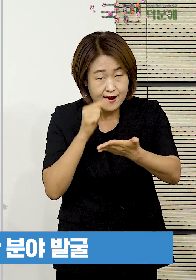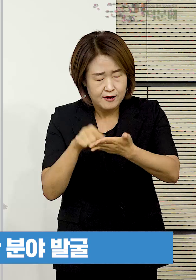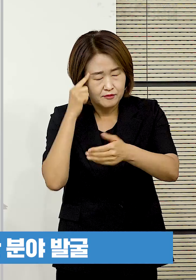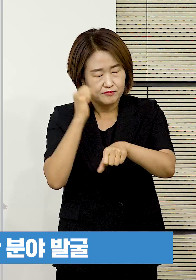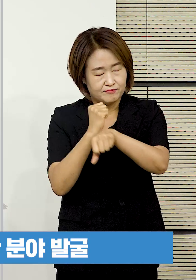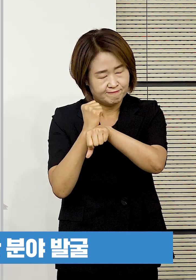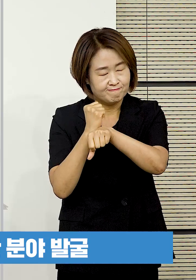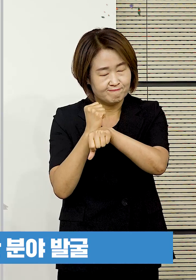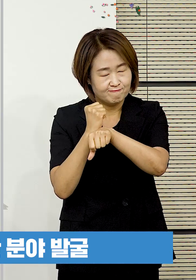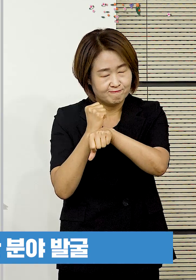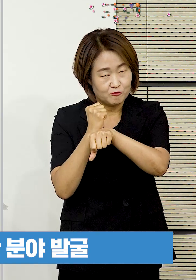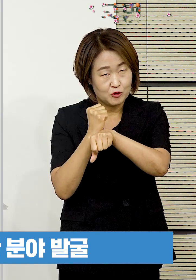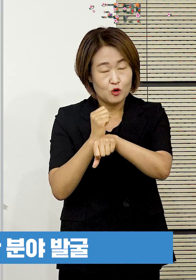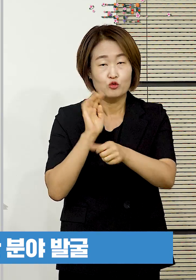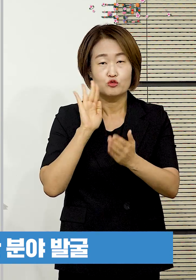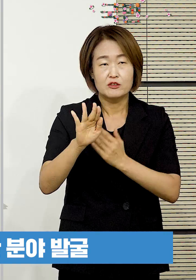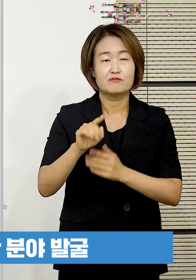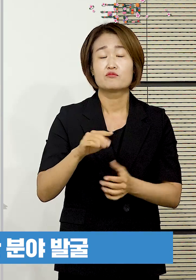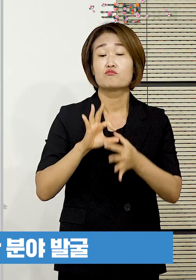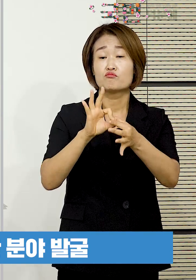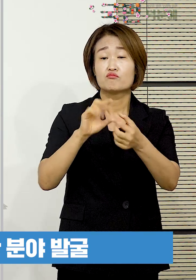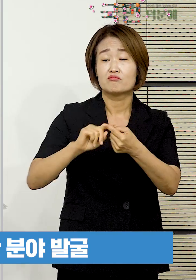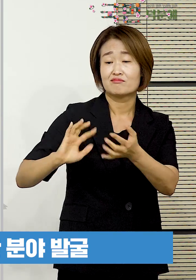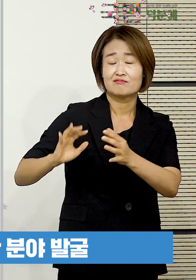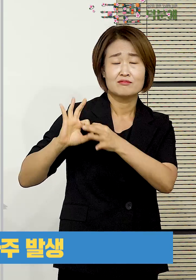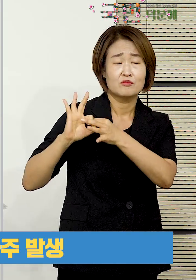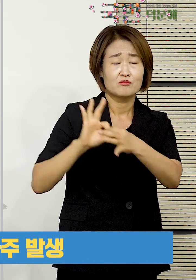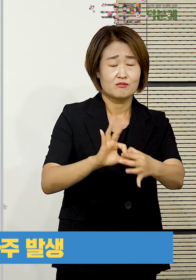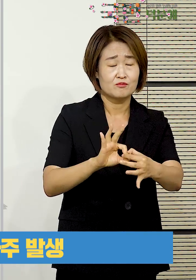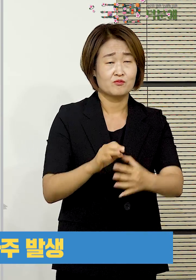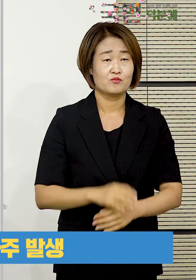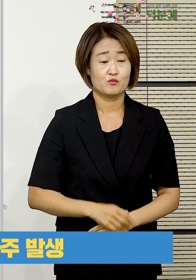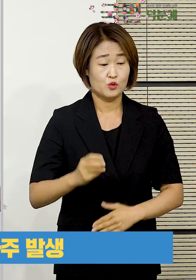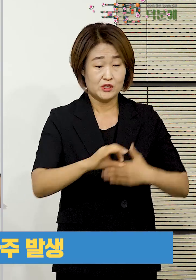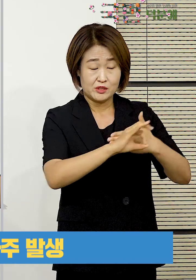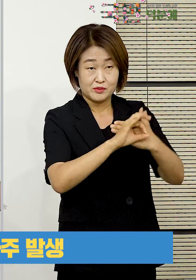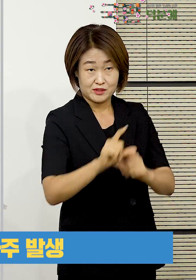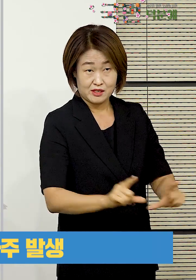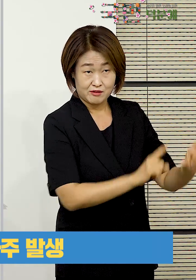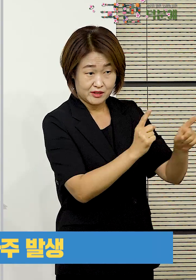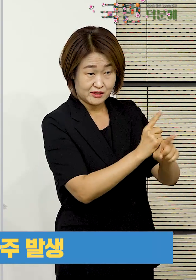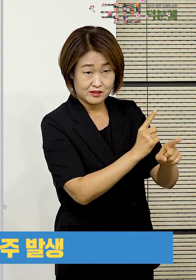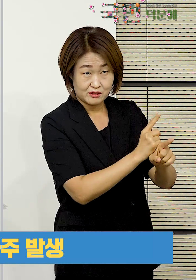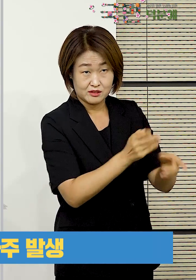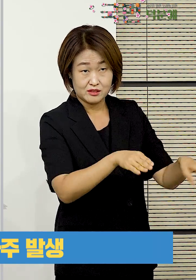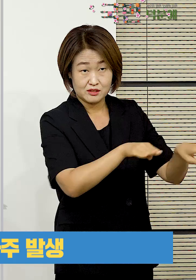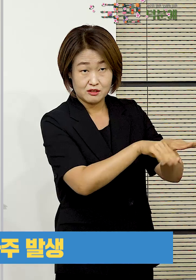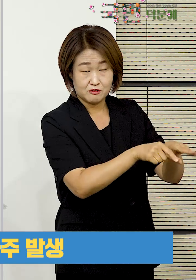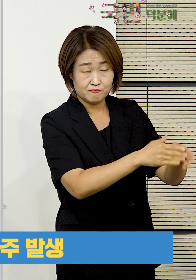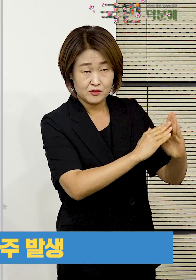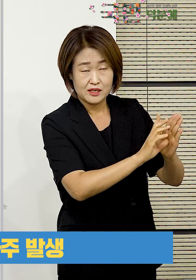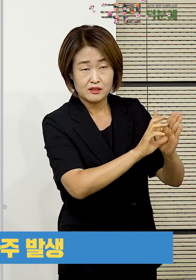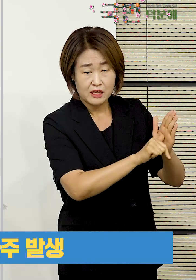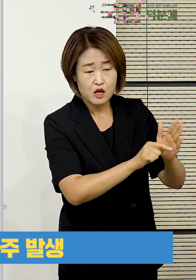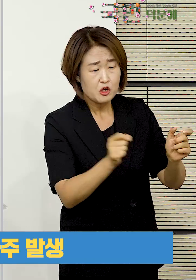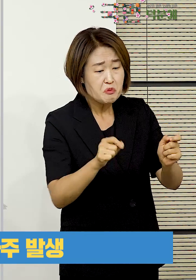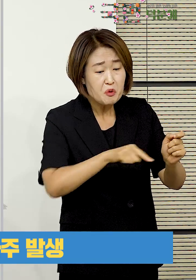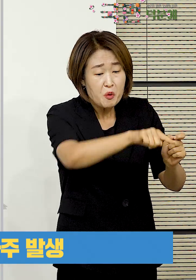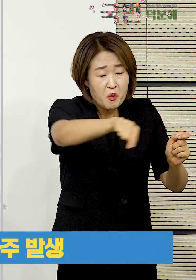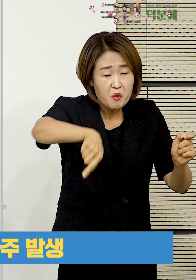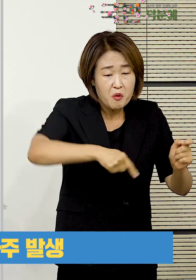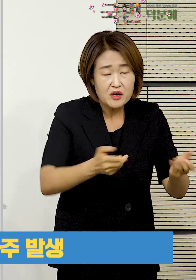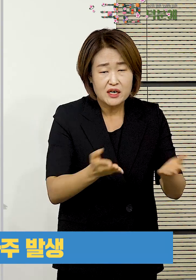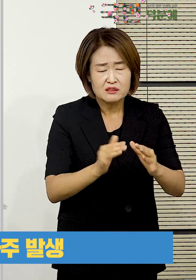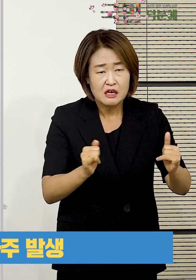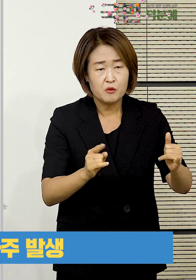있도록 관계 부처와 계속 협의하겠습니다. 최근 임시생활시설을 설치하는 과정에서 일부